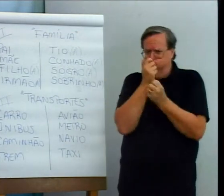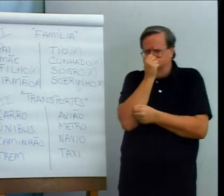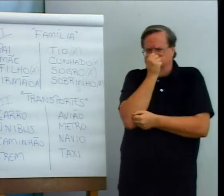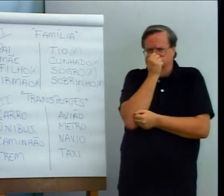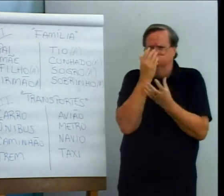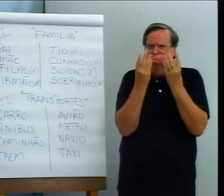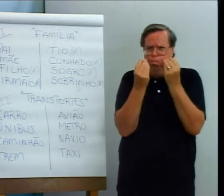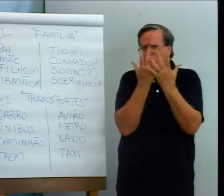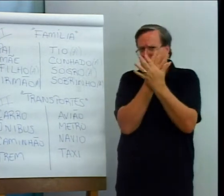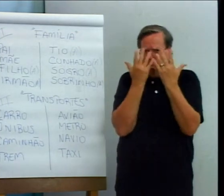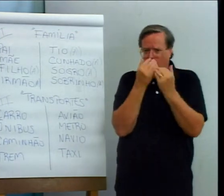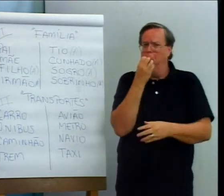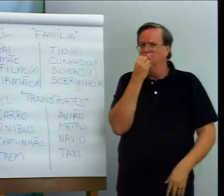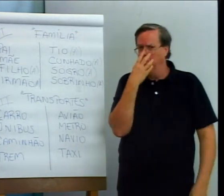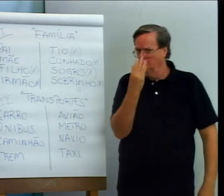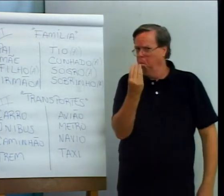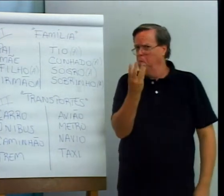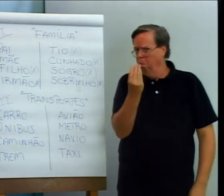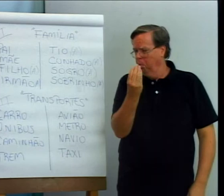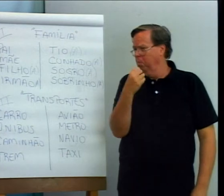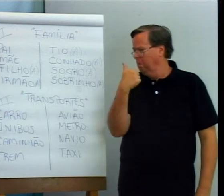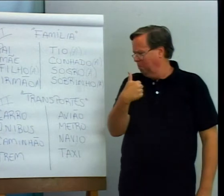aquela correria. Sempre muito lotado, lembra?